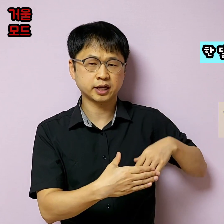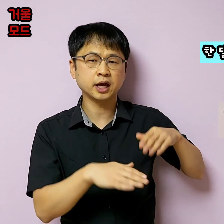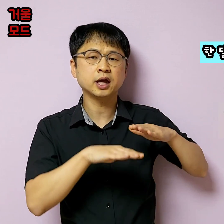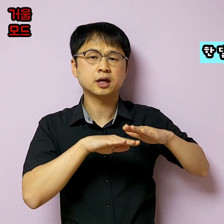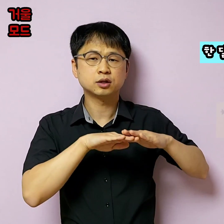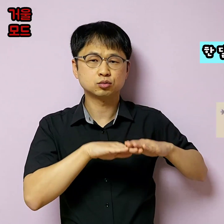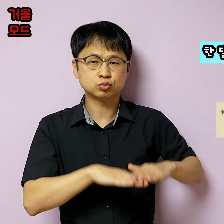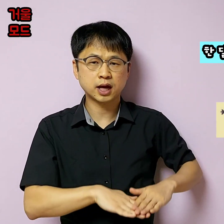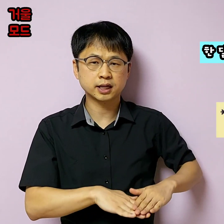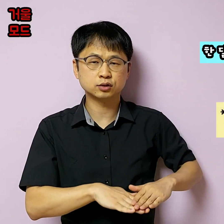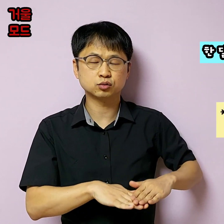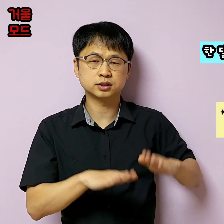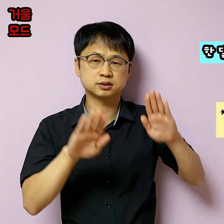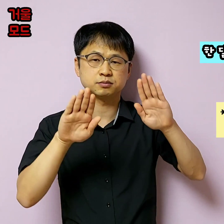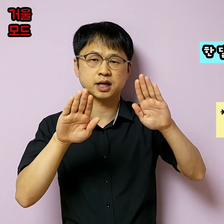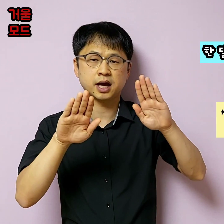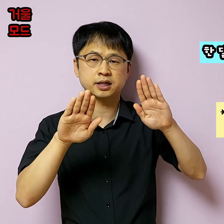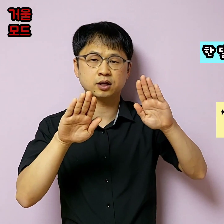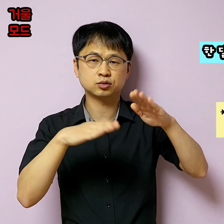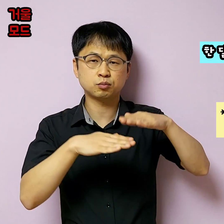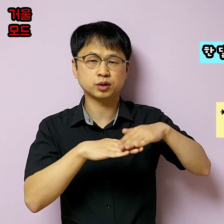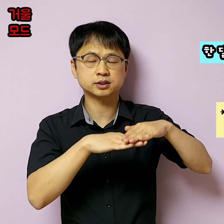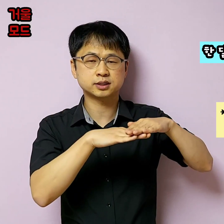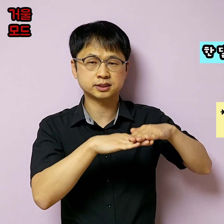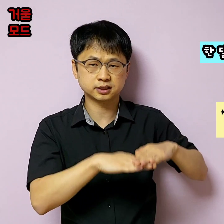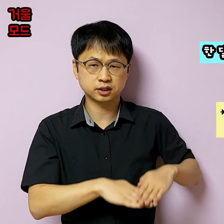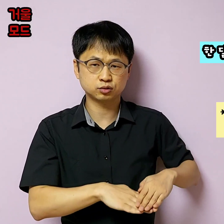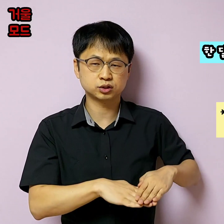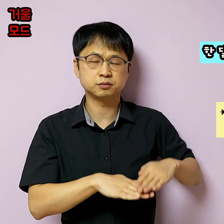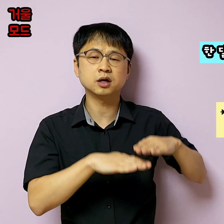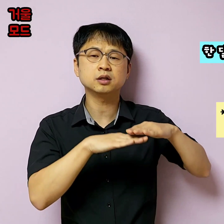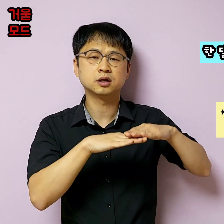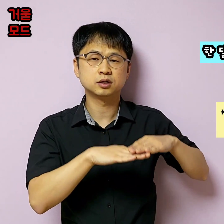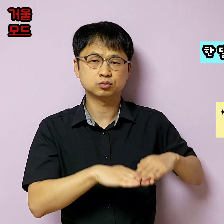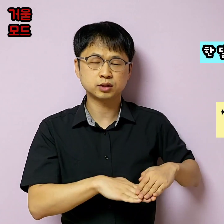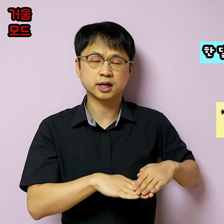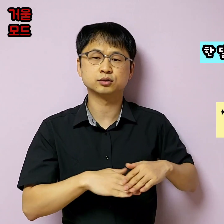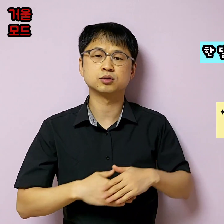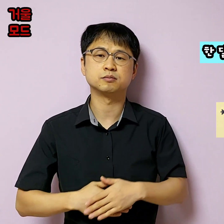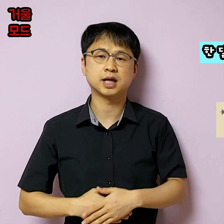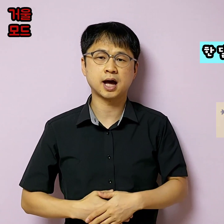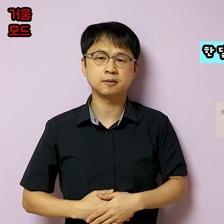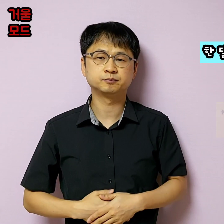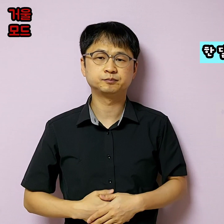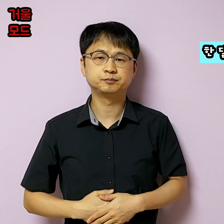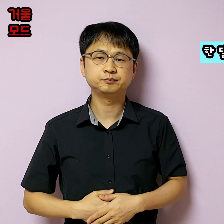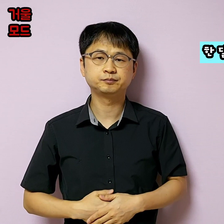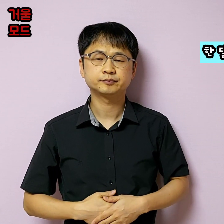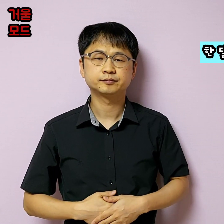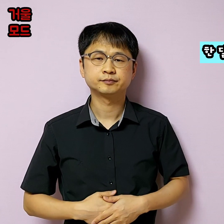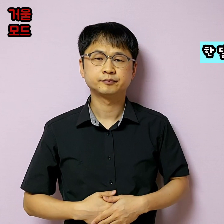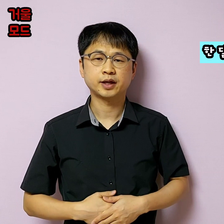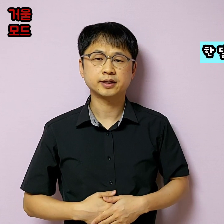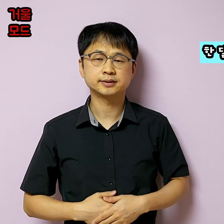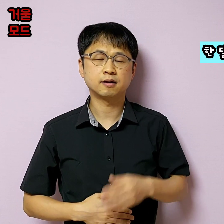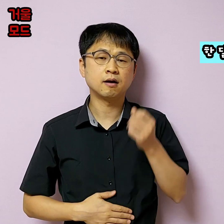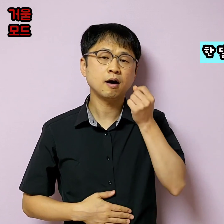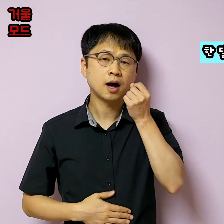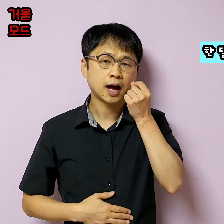주머니에 두다란 수어 썼습니다. 양손 폭에서 살짝 내려주시면 두다란 수어입니다. 네, 그래서